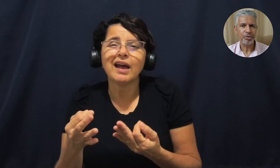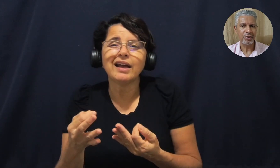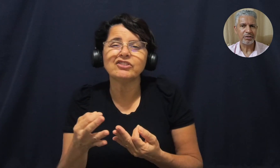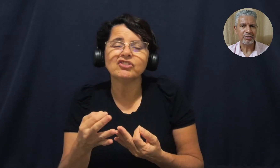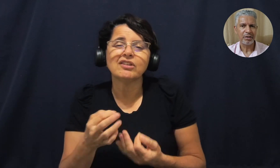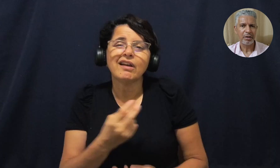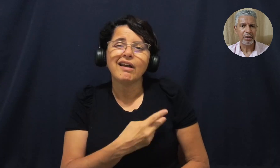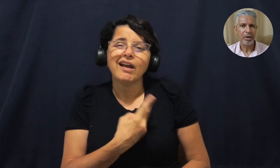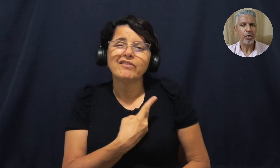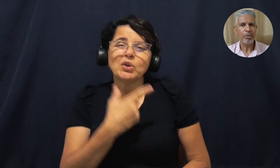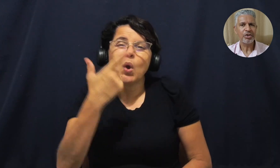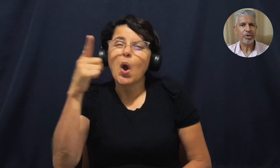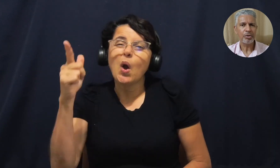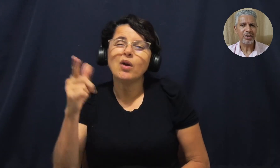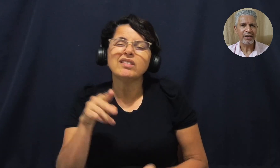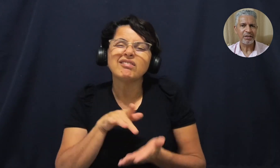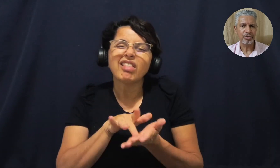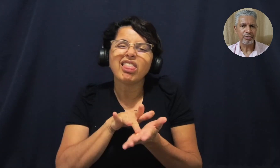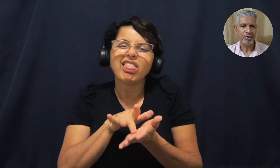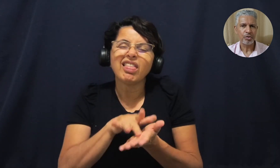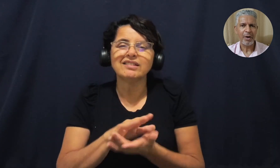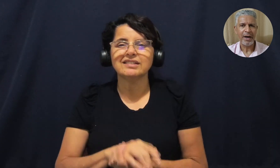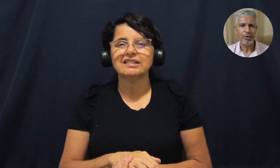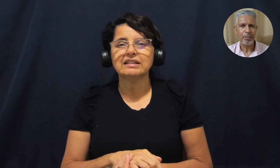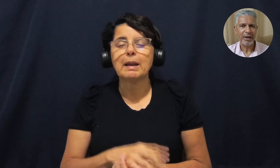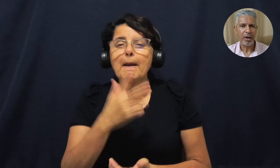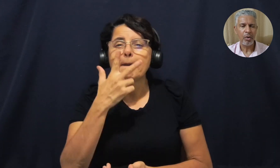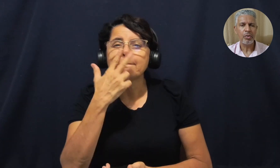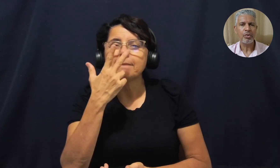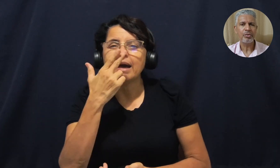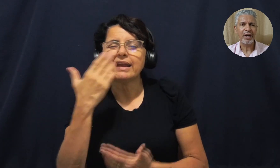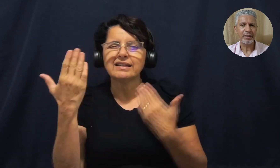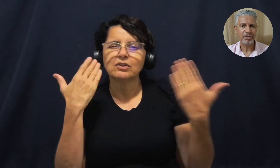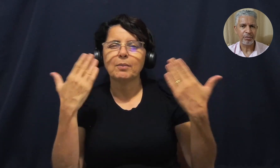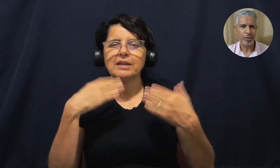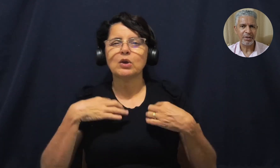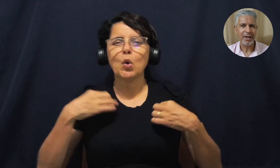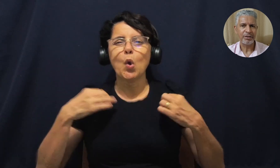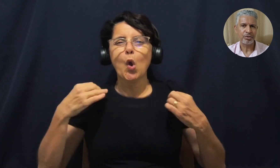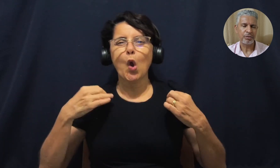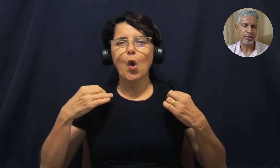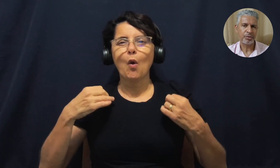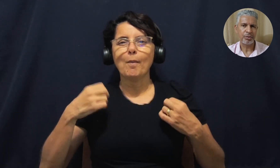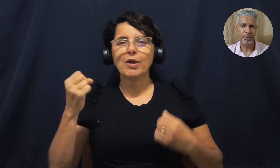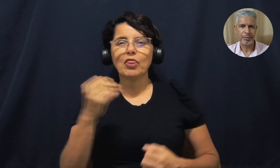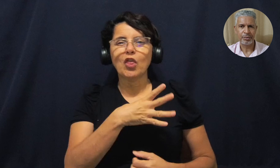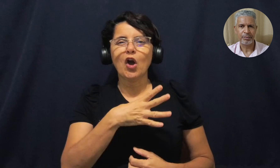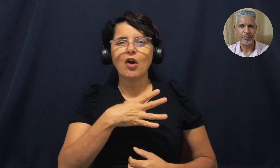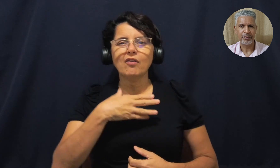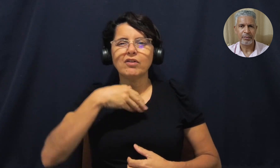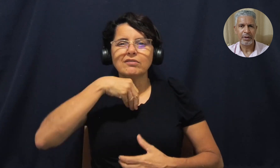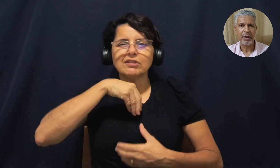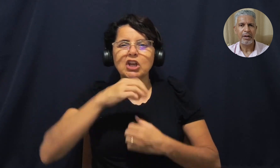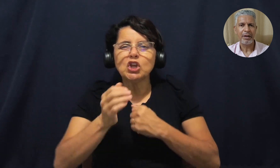não possuis, como se trouxesseis um vestuário para ocultar as deformidades do vosso